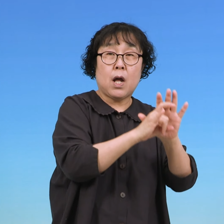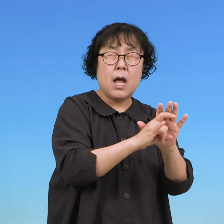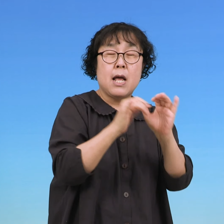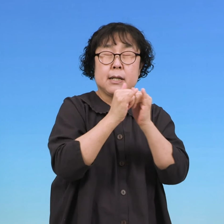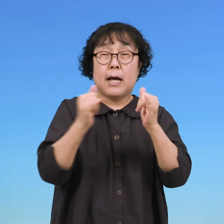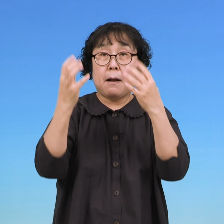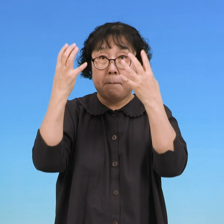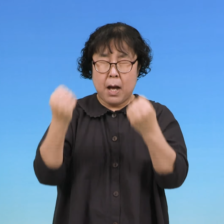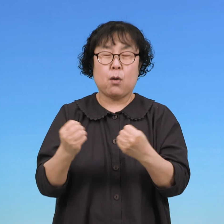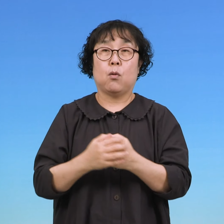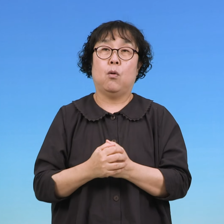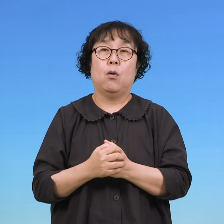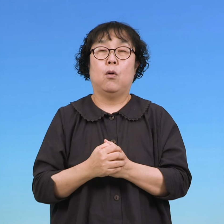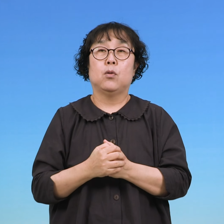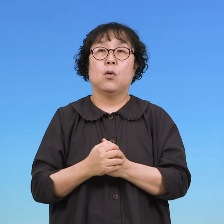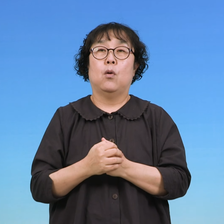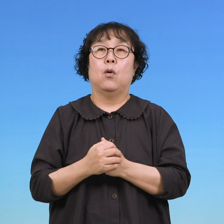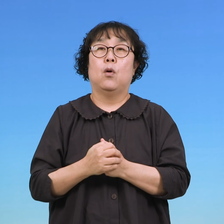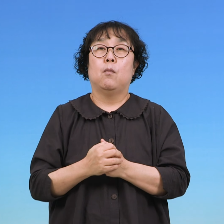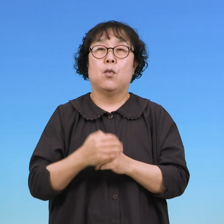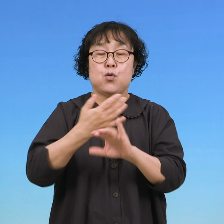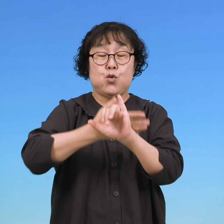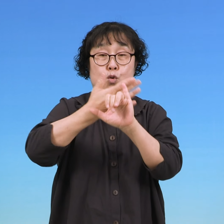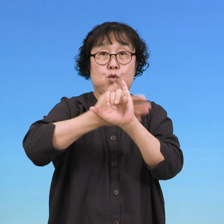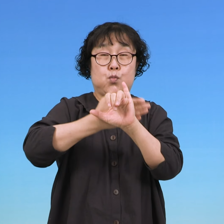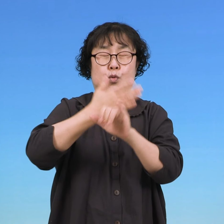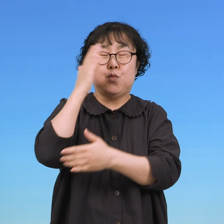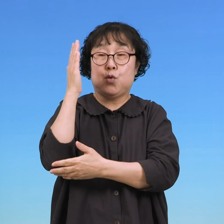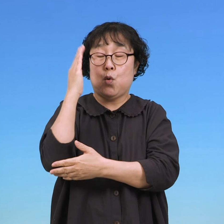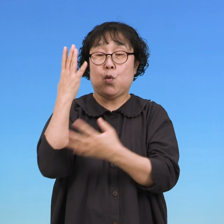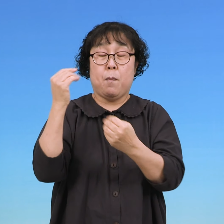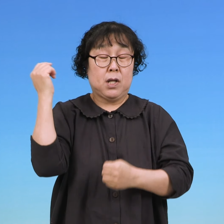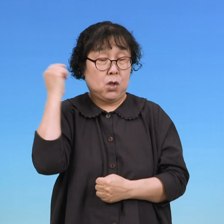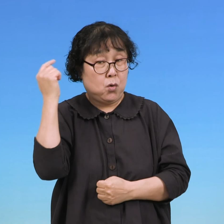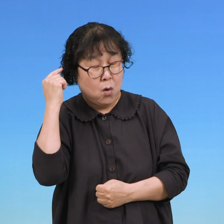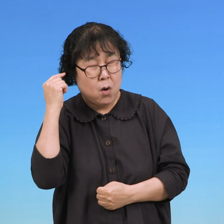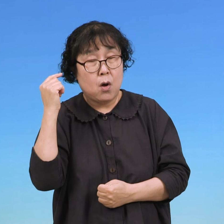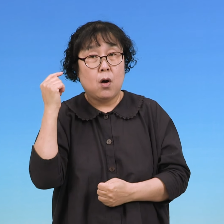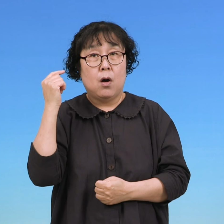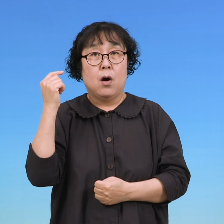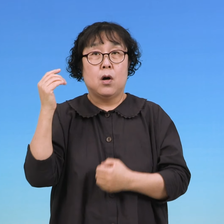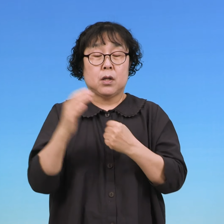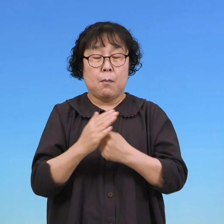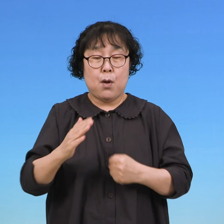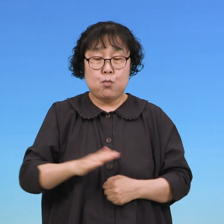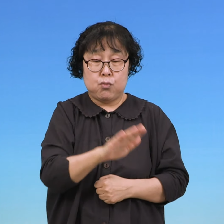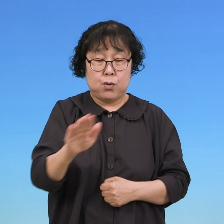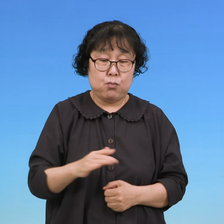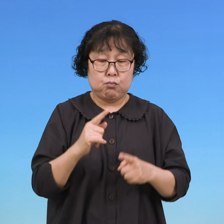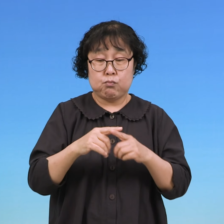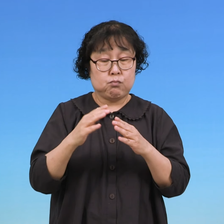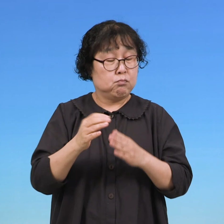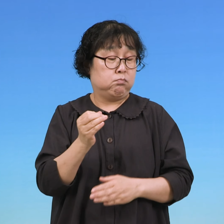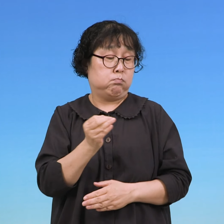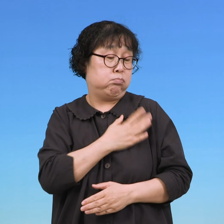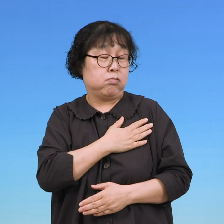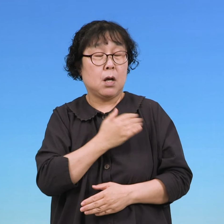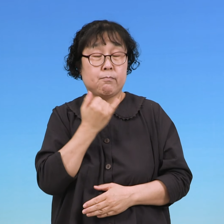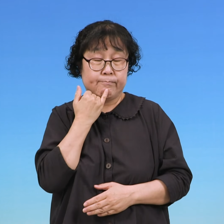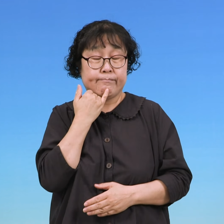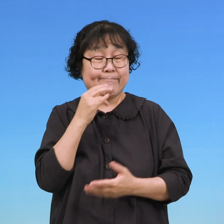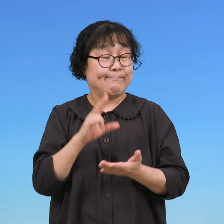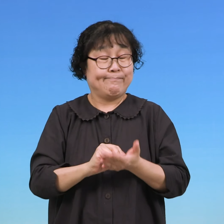사람도 이렇게 많이 나오고 아니 내 지금 막 이 유튜브 설교를 얼마나 많이 듣는지 아느냐고 우리 교회는 부자라고 우리